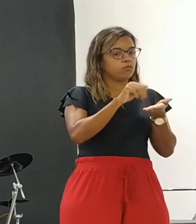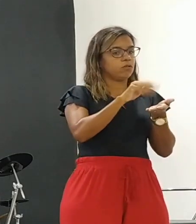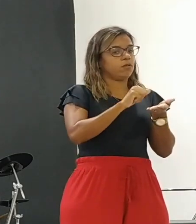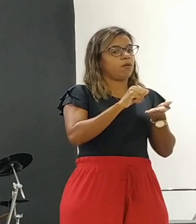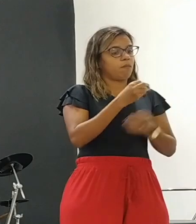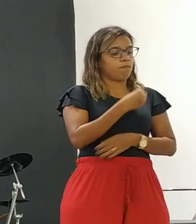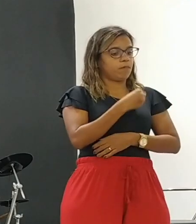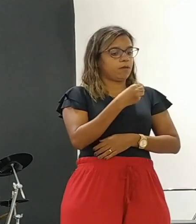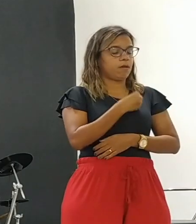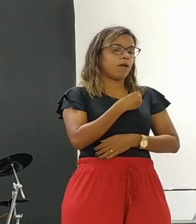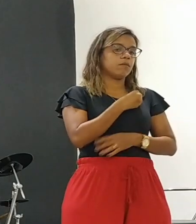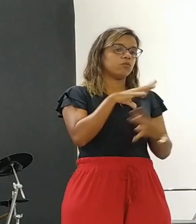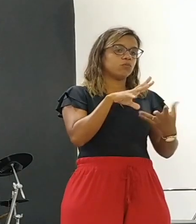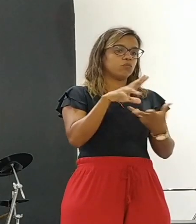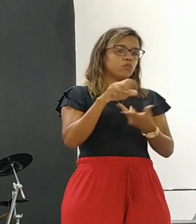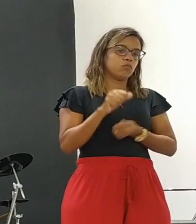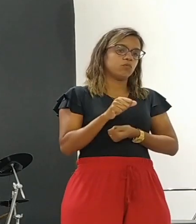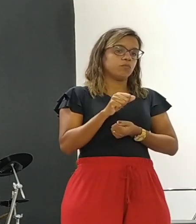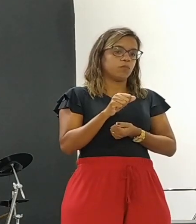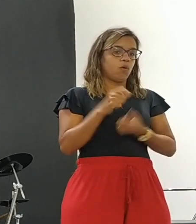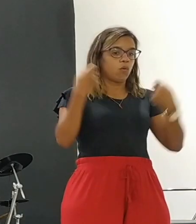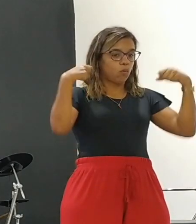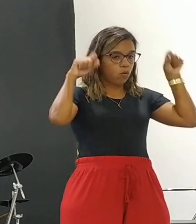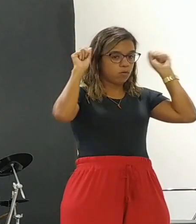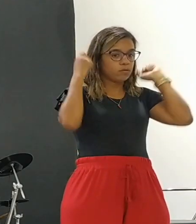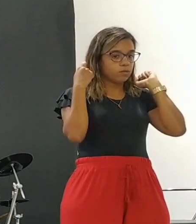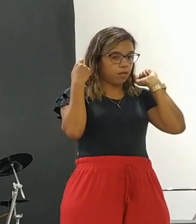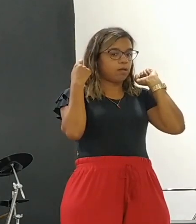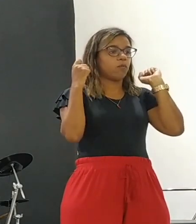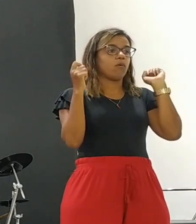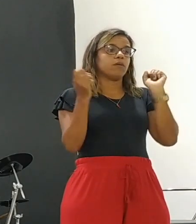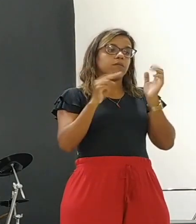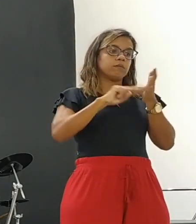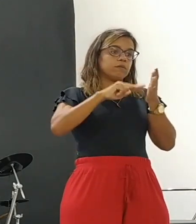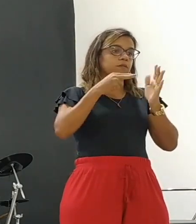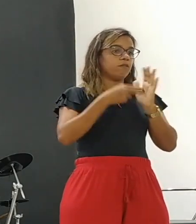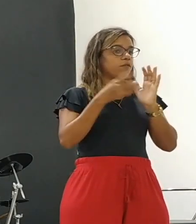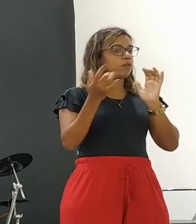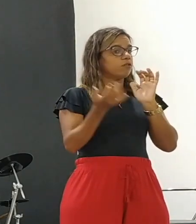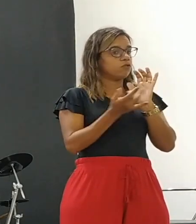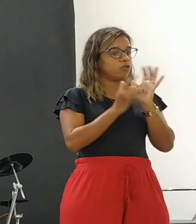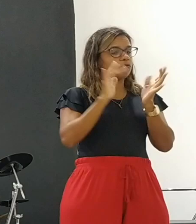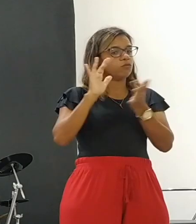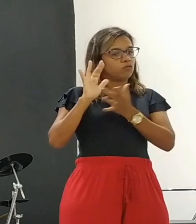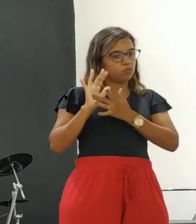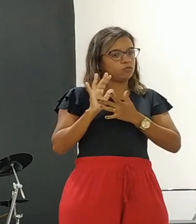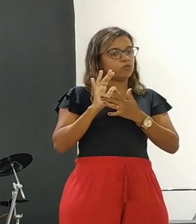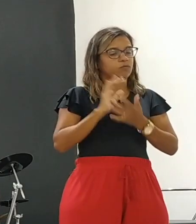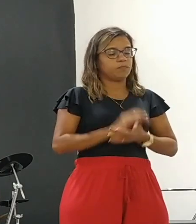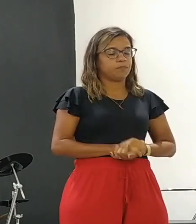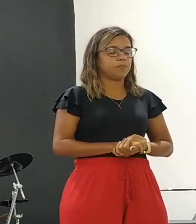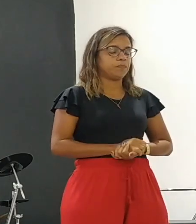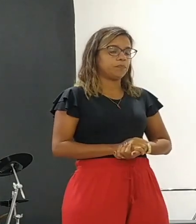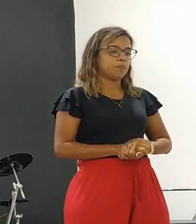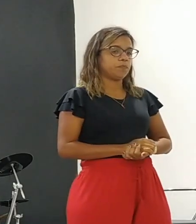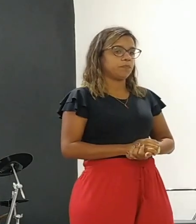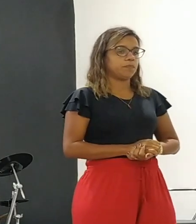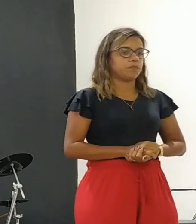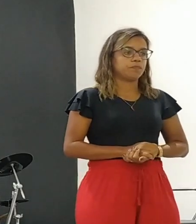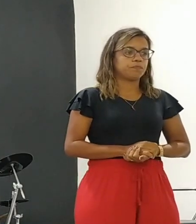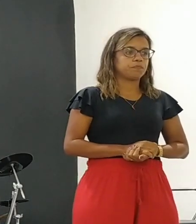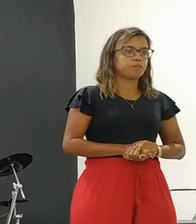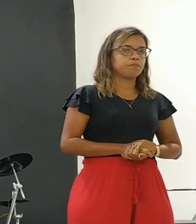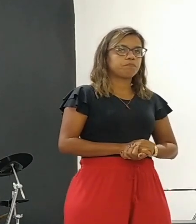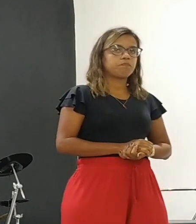do mundo. O Cordeiro é Jesus. Amém? Aleluia. O Cordeiro que estava sendo morto lá no Egito é Jesus